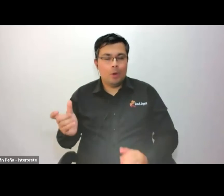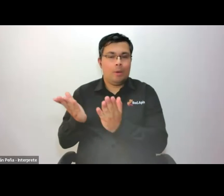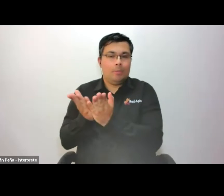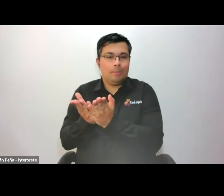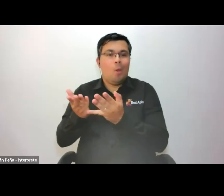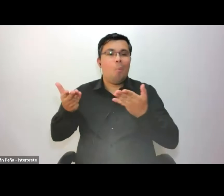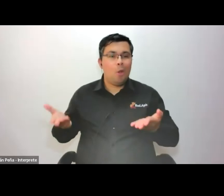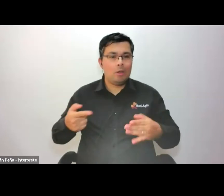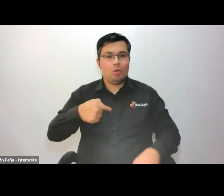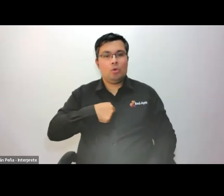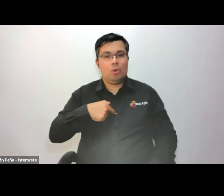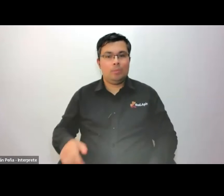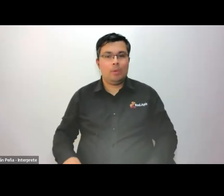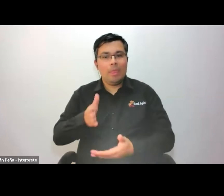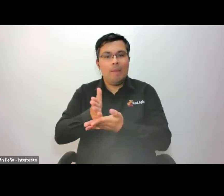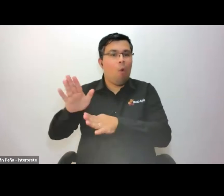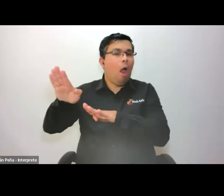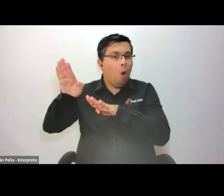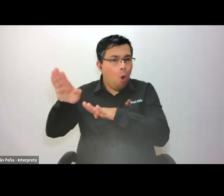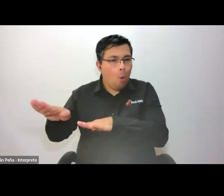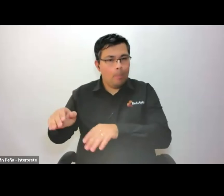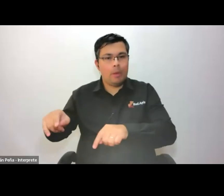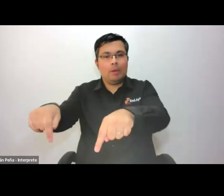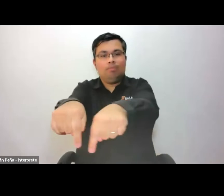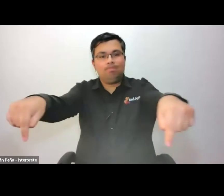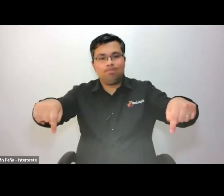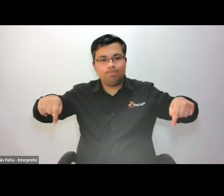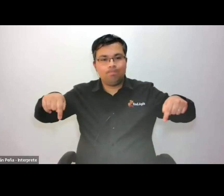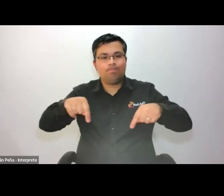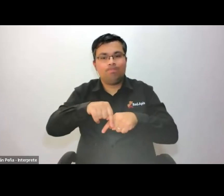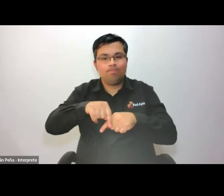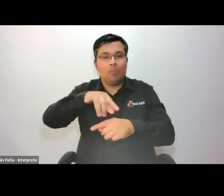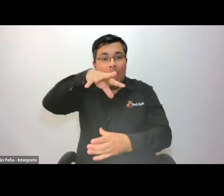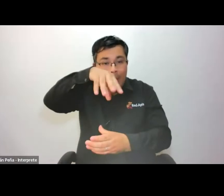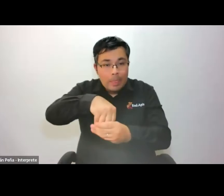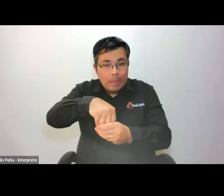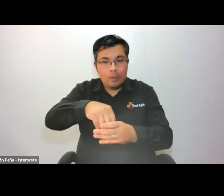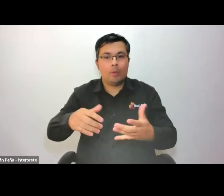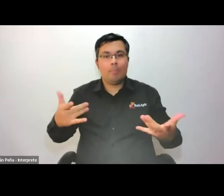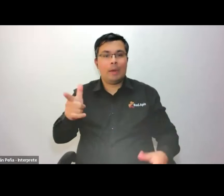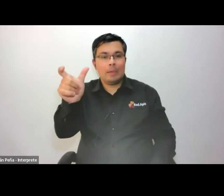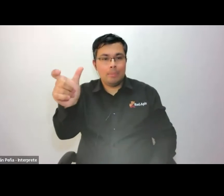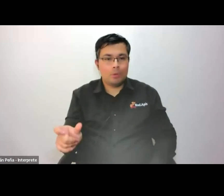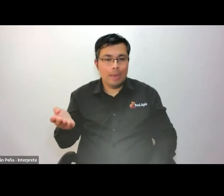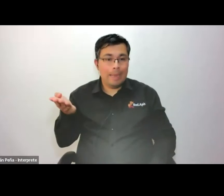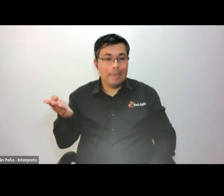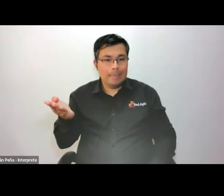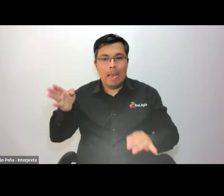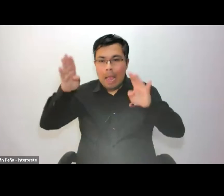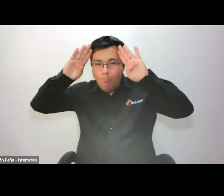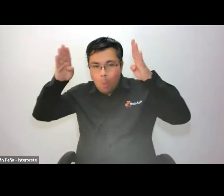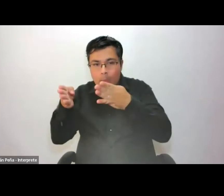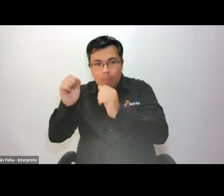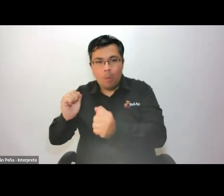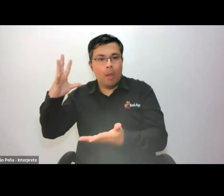que acompañar en el aula para que ese chico logre tener un nivel de autonomía que le